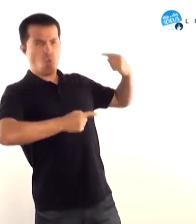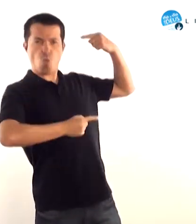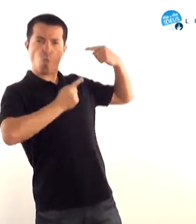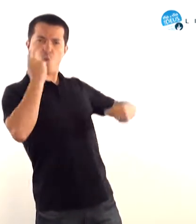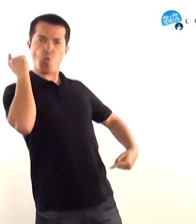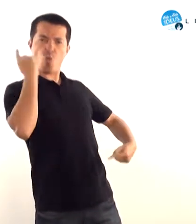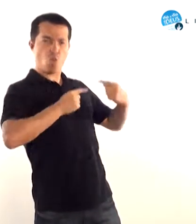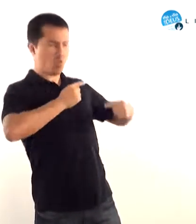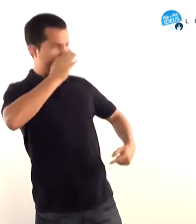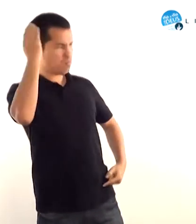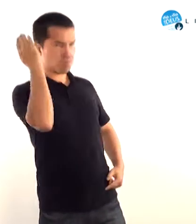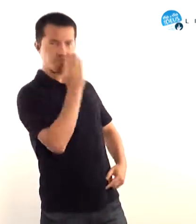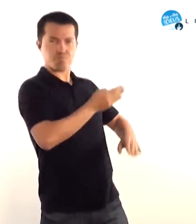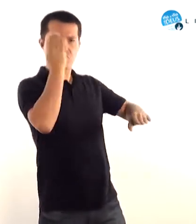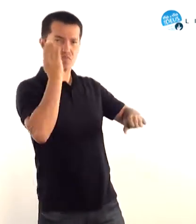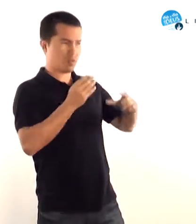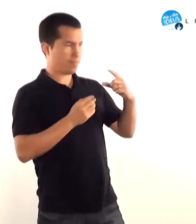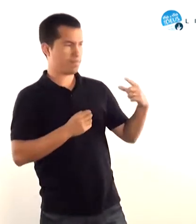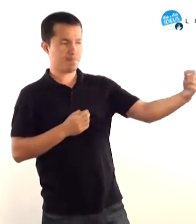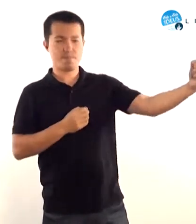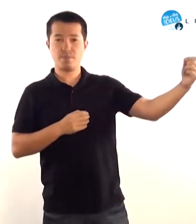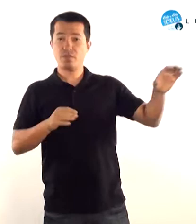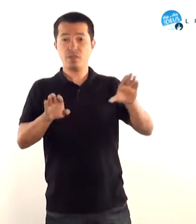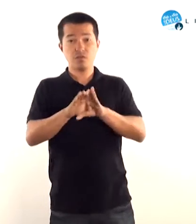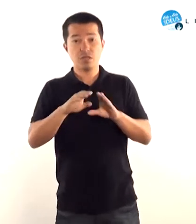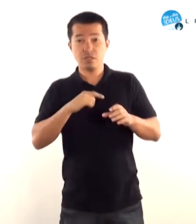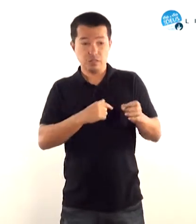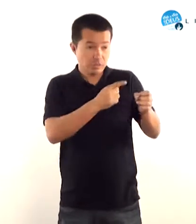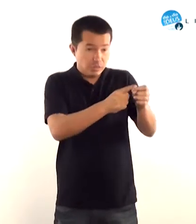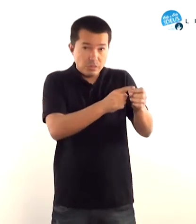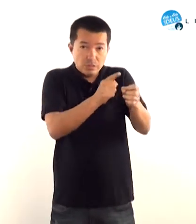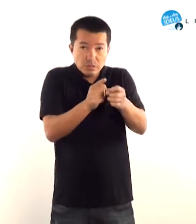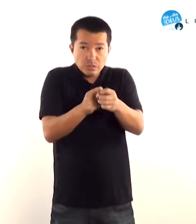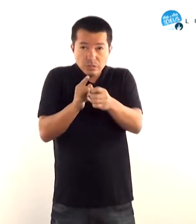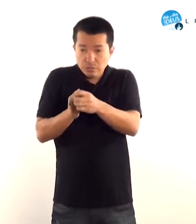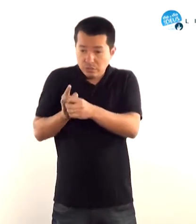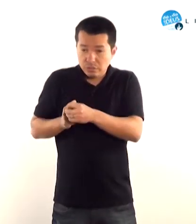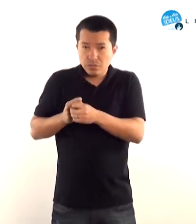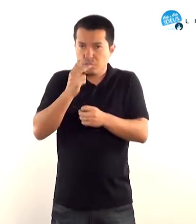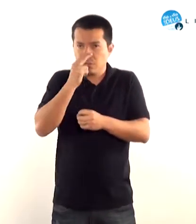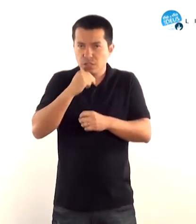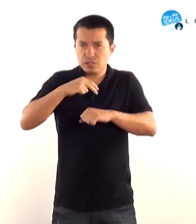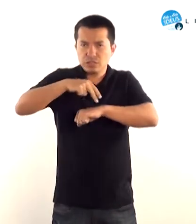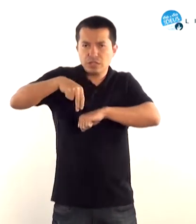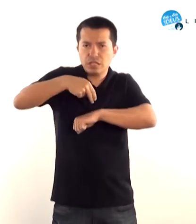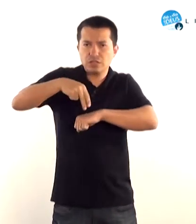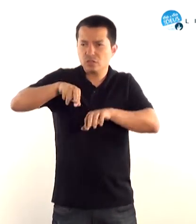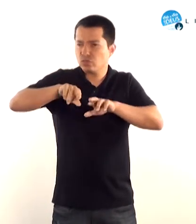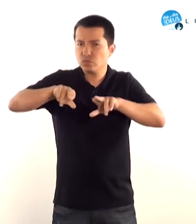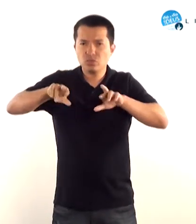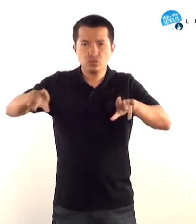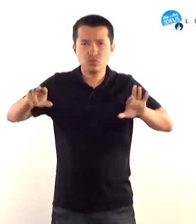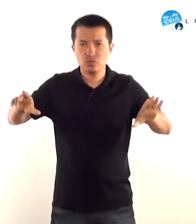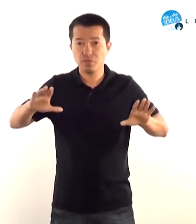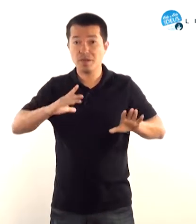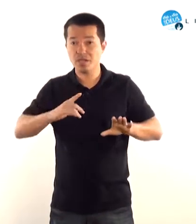Emins em Savá-Quiriataim, e os Oreus nas montanhas de Seir, perseguindo-os